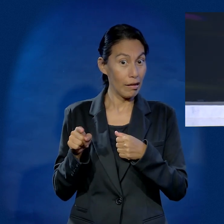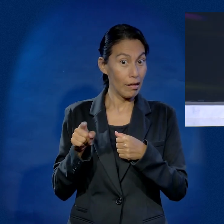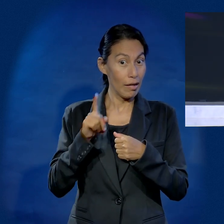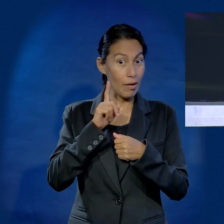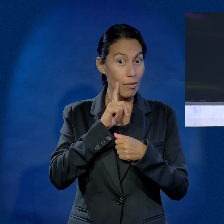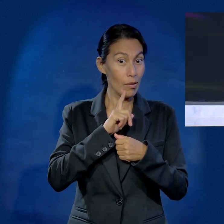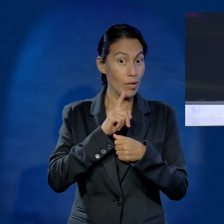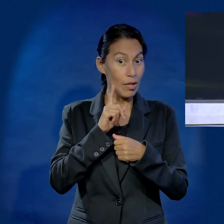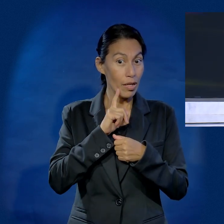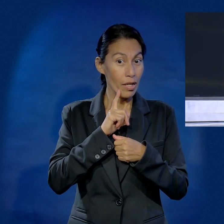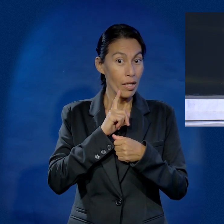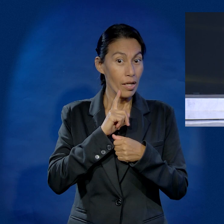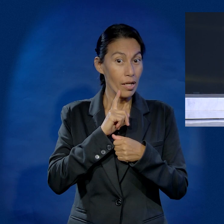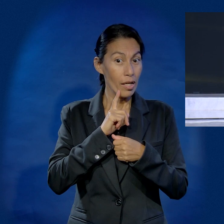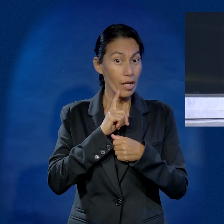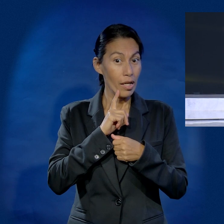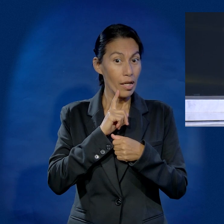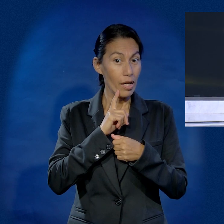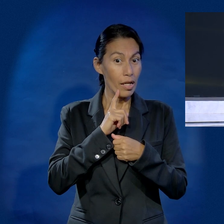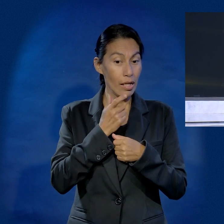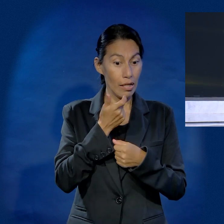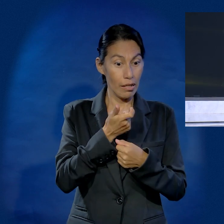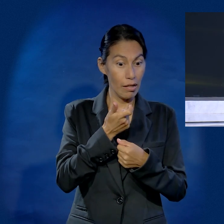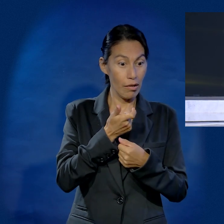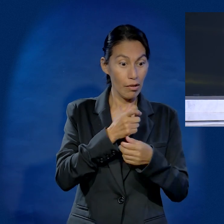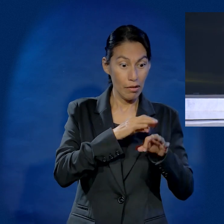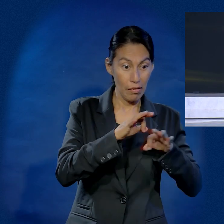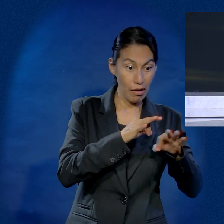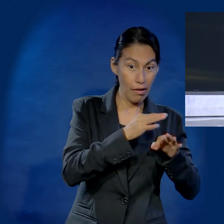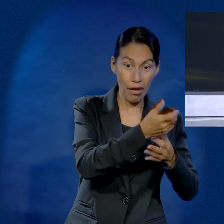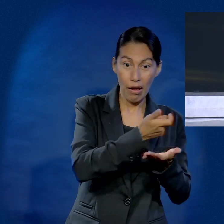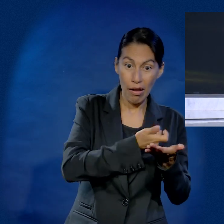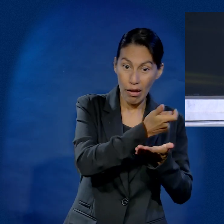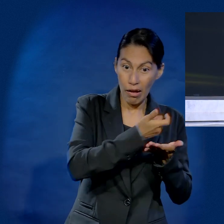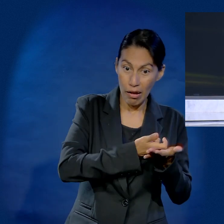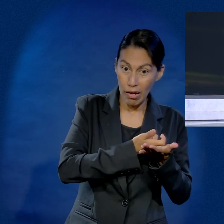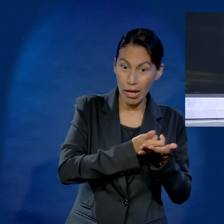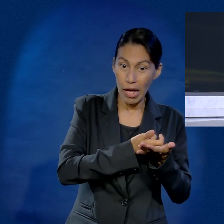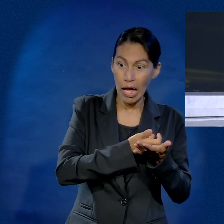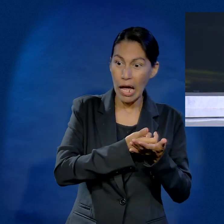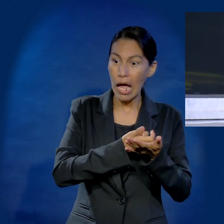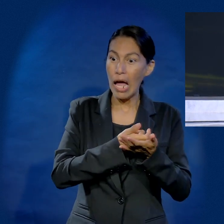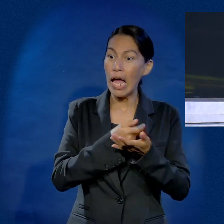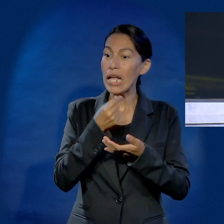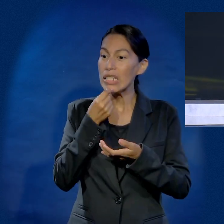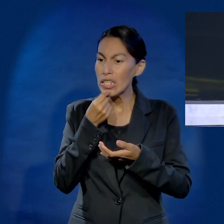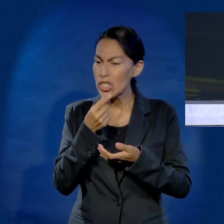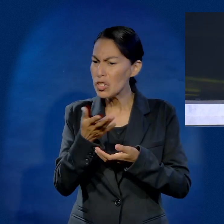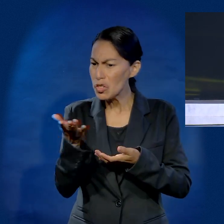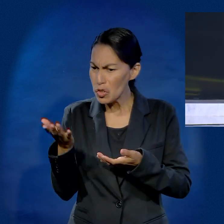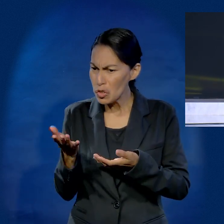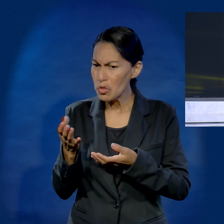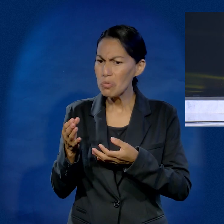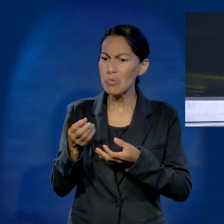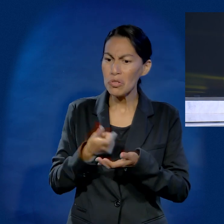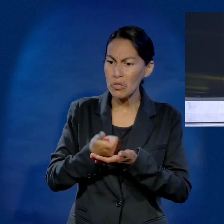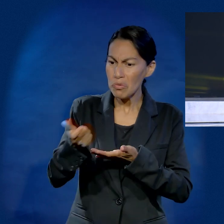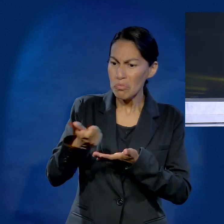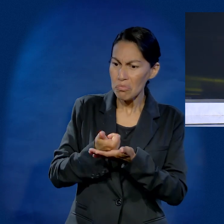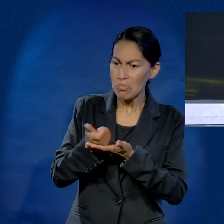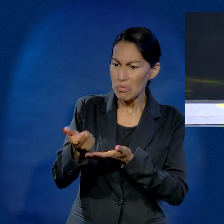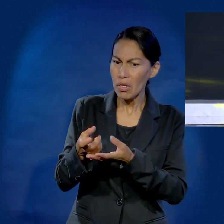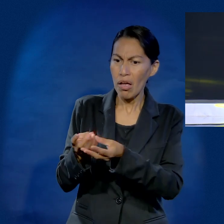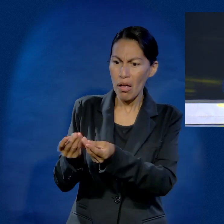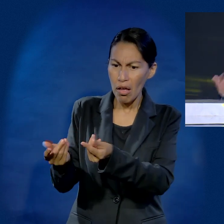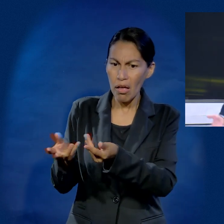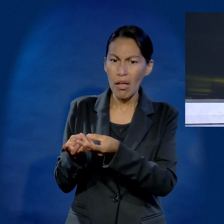me di cuenta que la muchacha gastaba su sueldo en las divisiones infantiles. Daba clases en primarios y